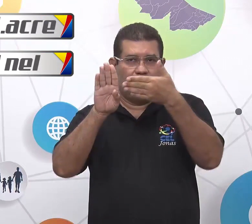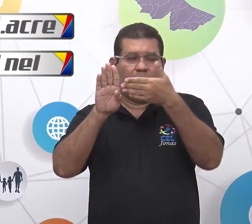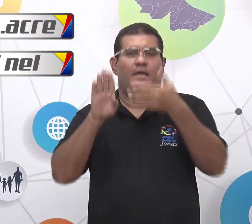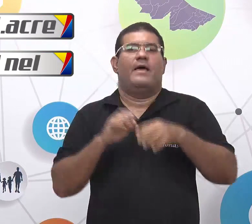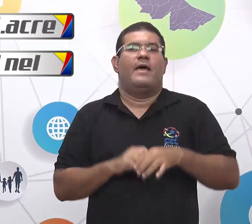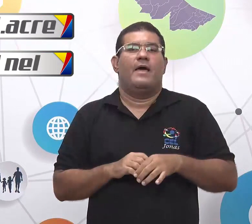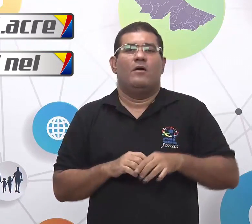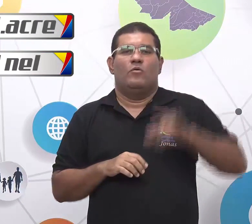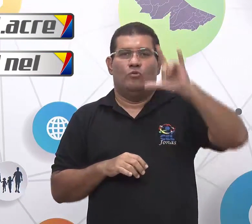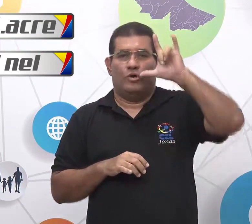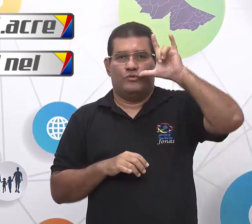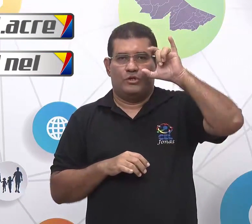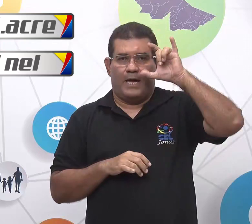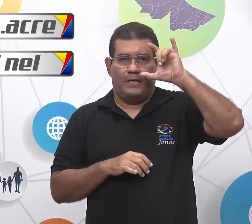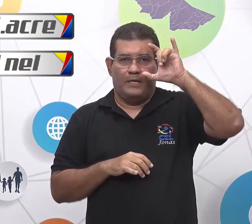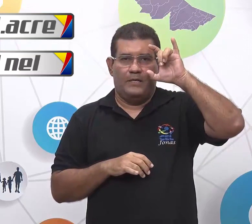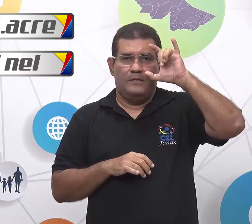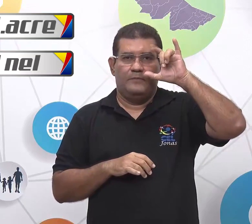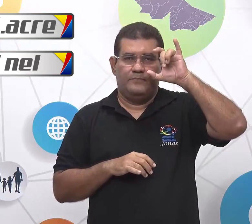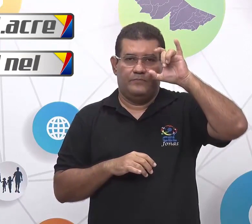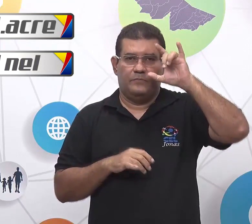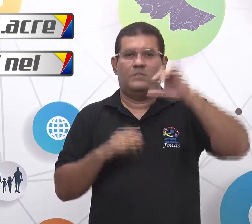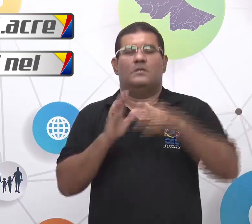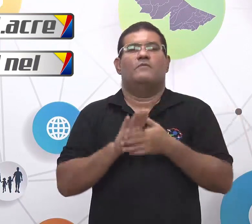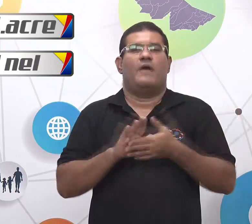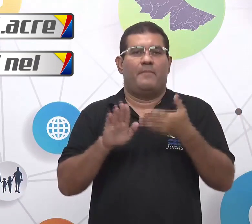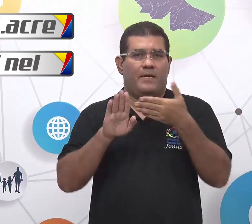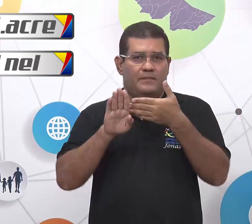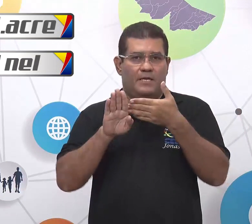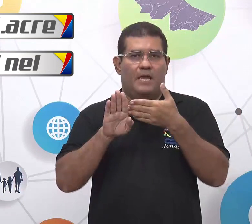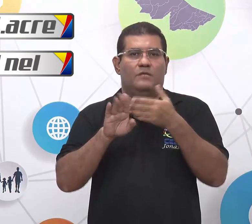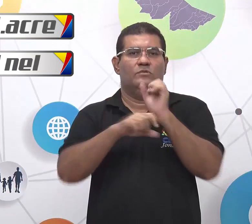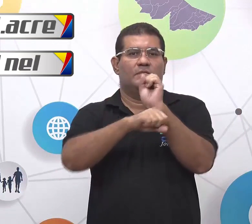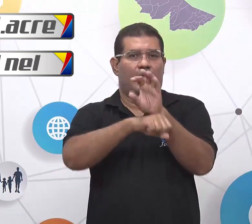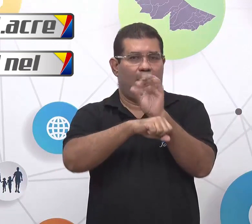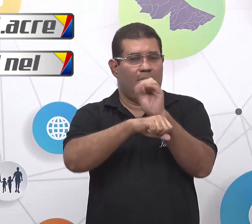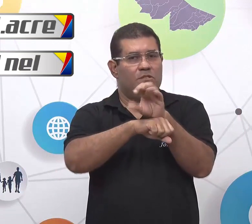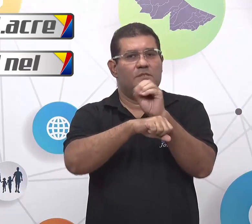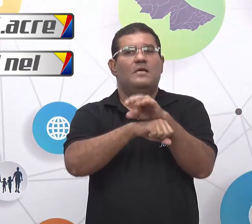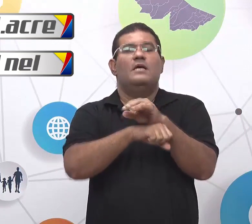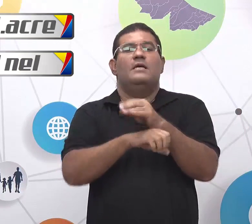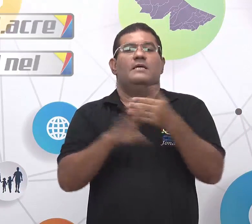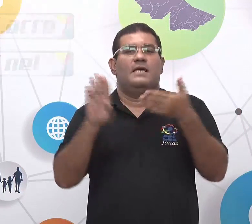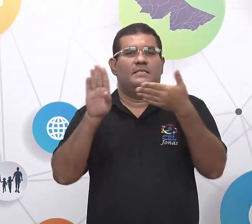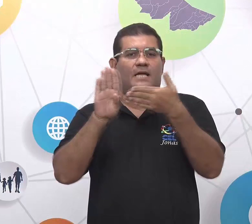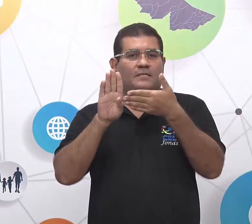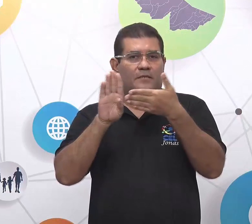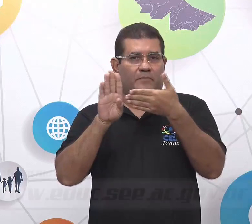é o nosso Instagram que vai aparecer aí nos slides e acessem